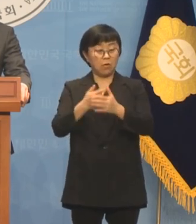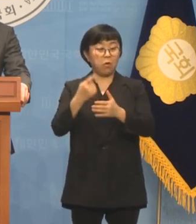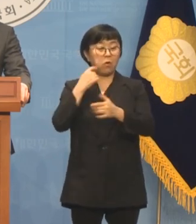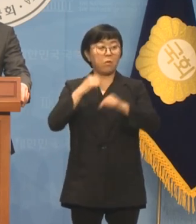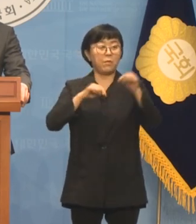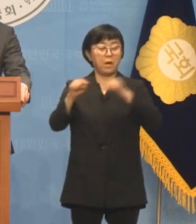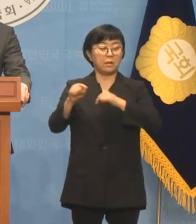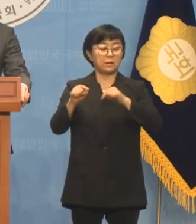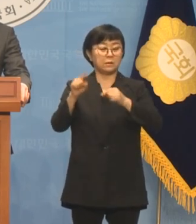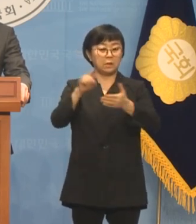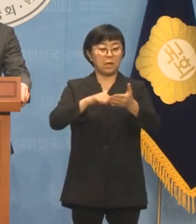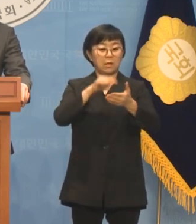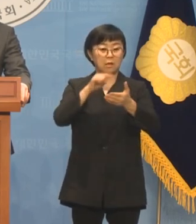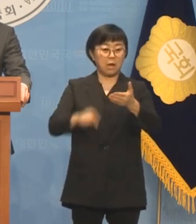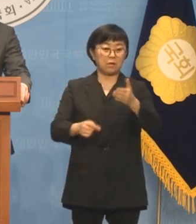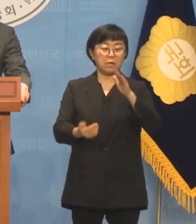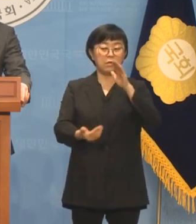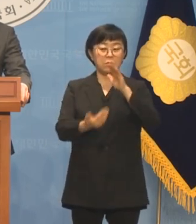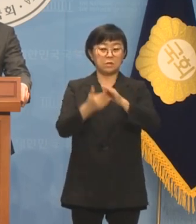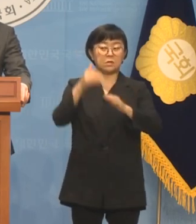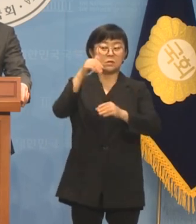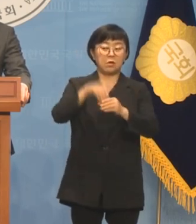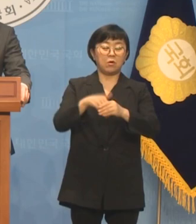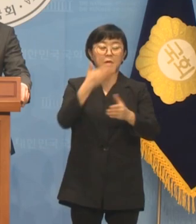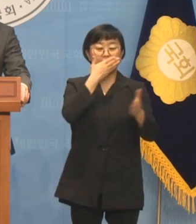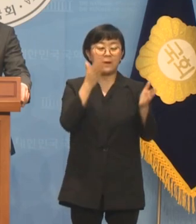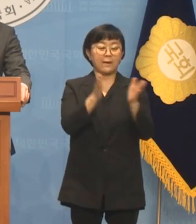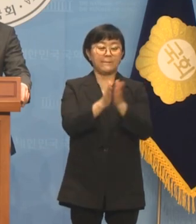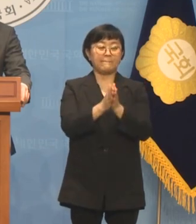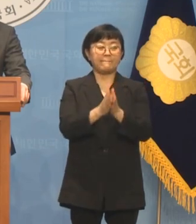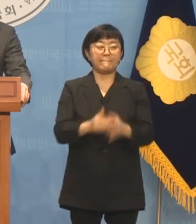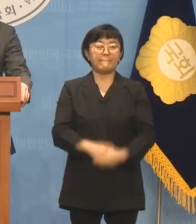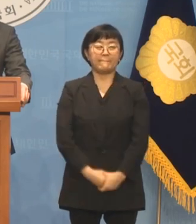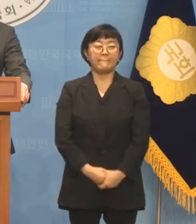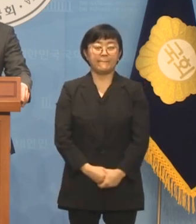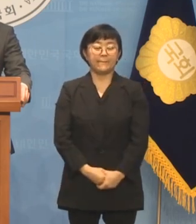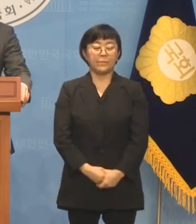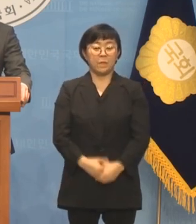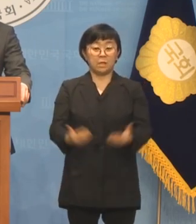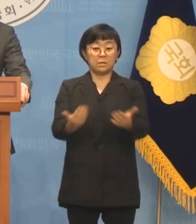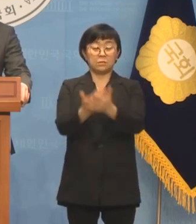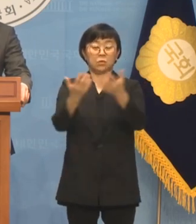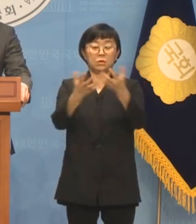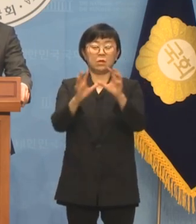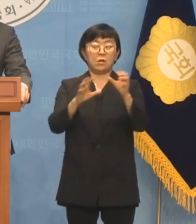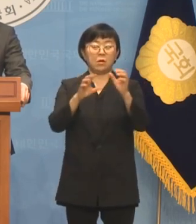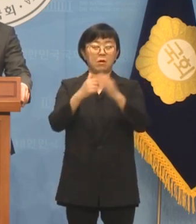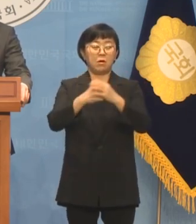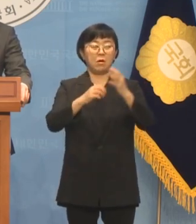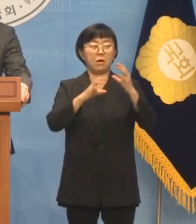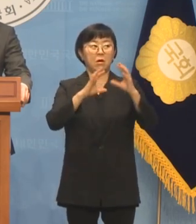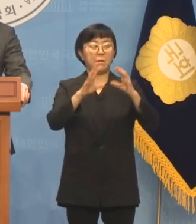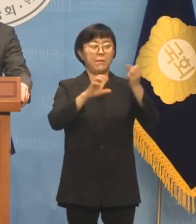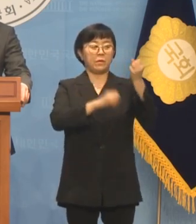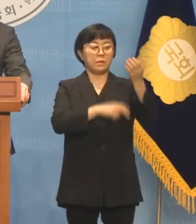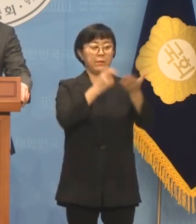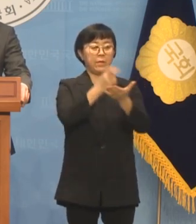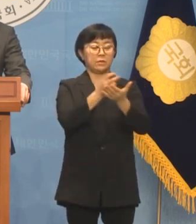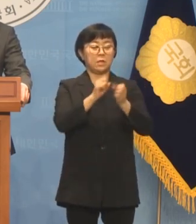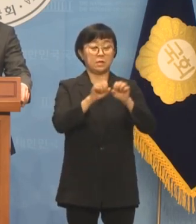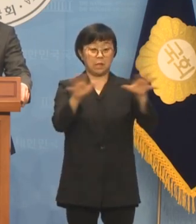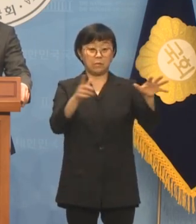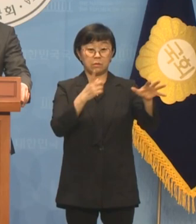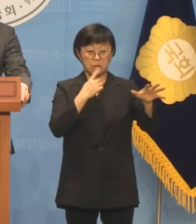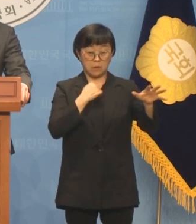참여하는 대가로 이루어진 선거 야합입니다. 진보당은 헌법재판소의 결정으로